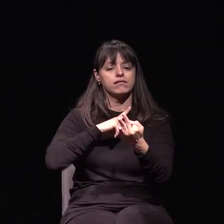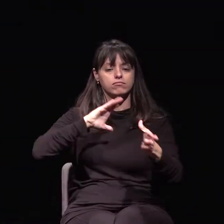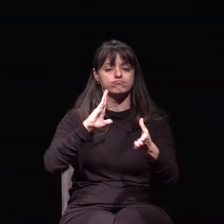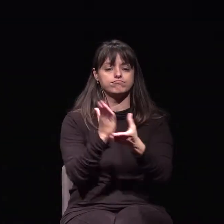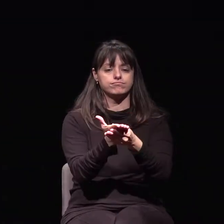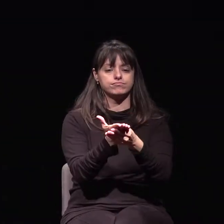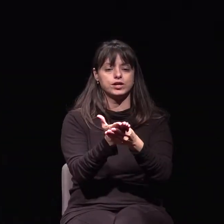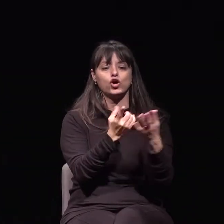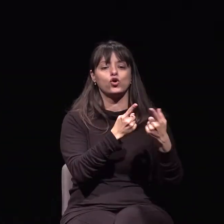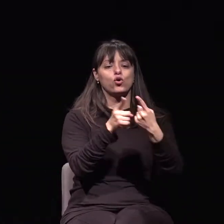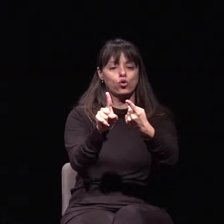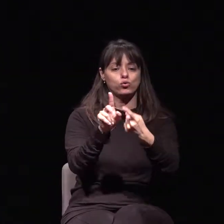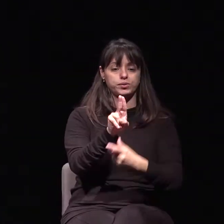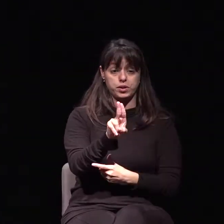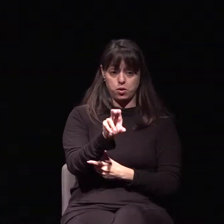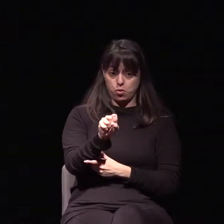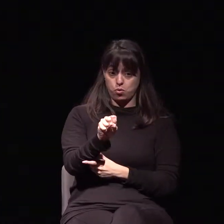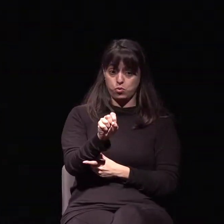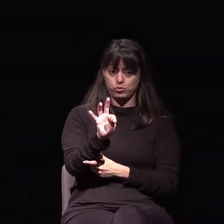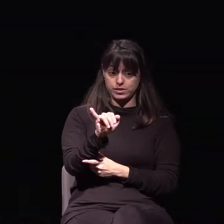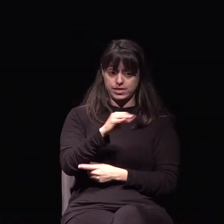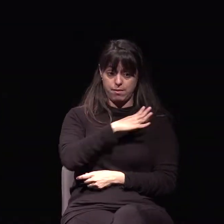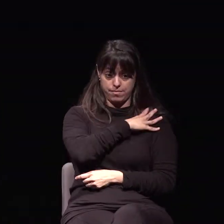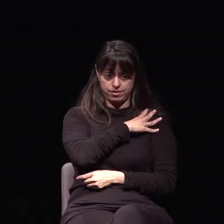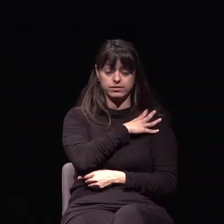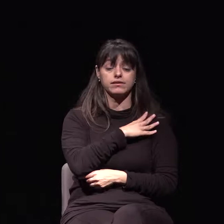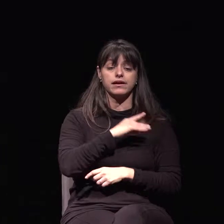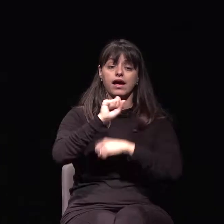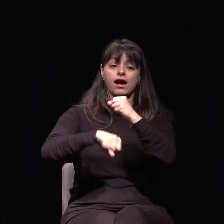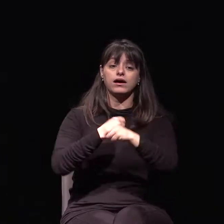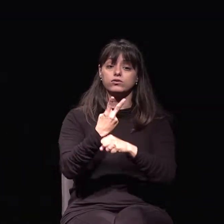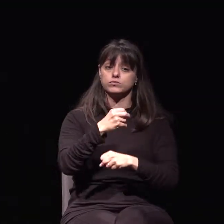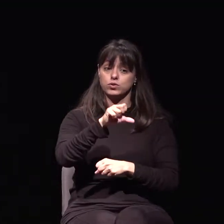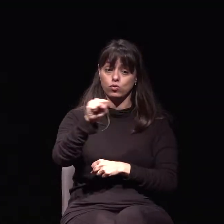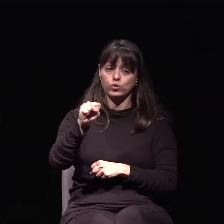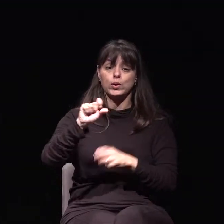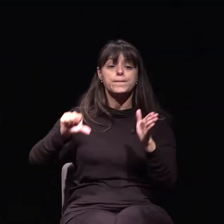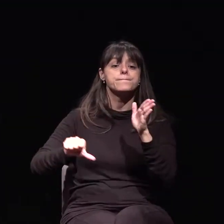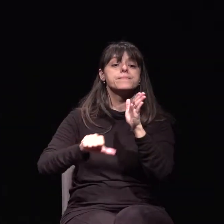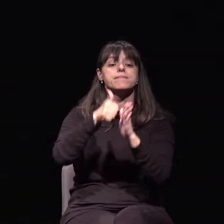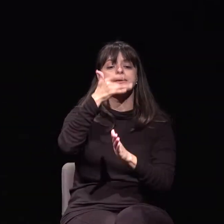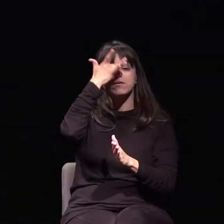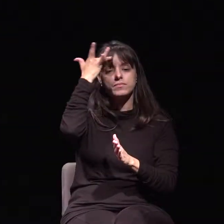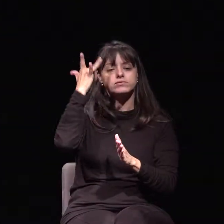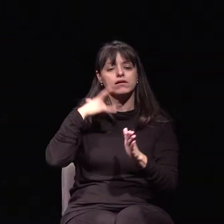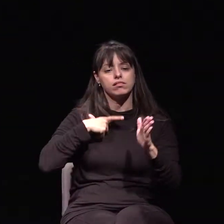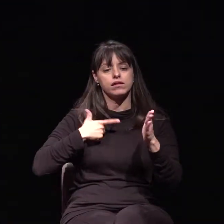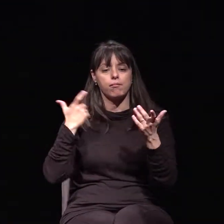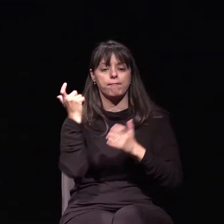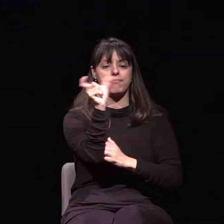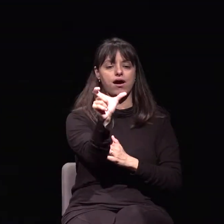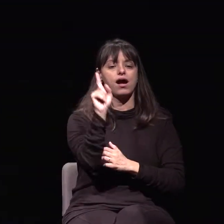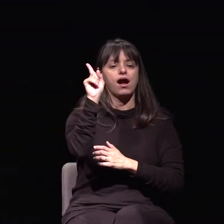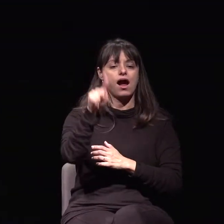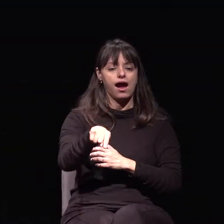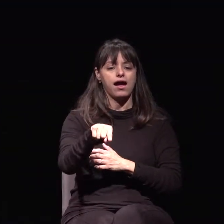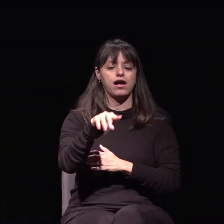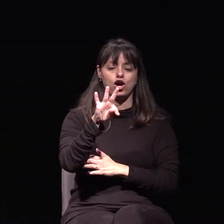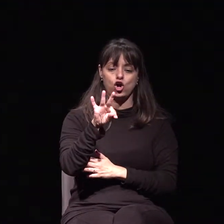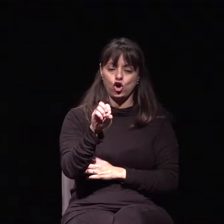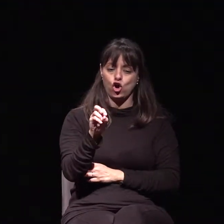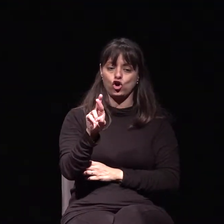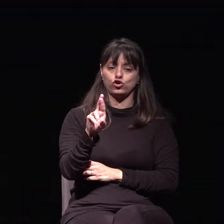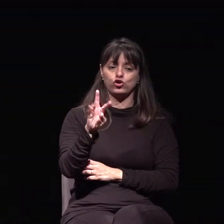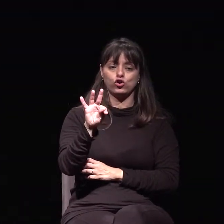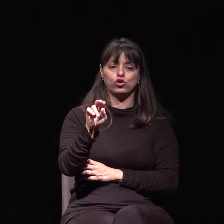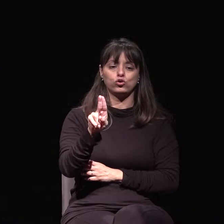em 2008, foi o primeiro agente da ditadura a ser declarado um torturador. Ela é coautora e